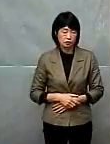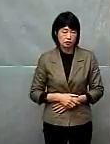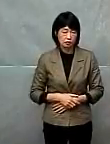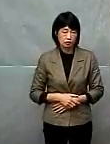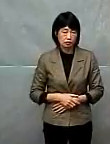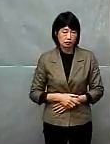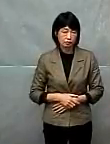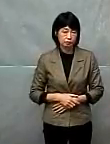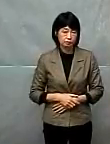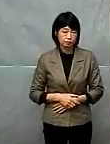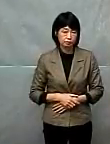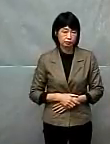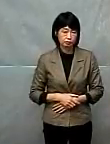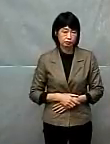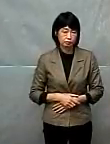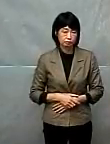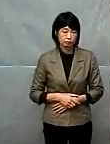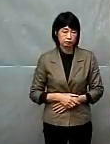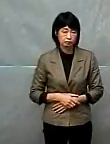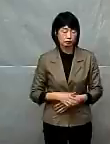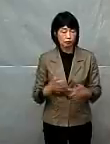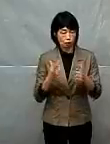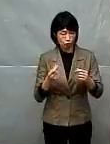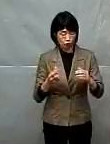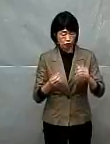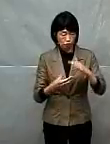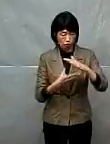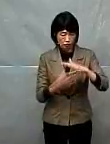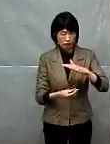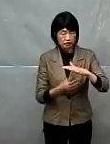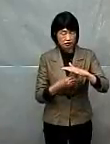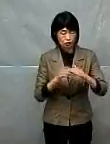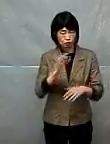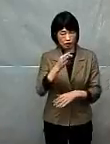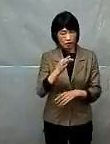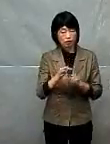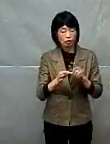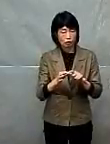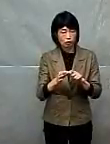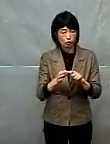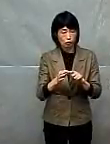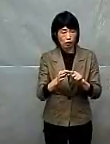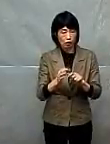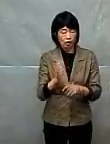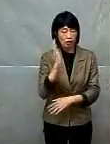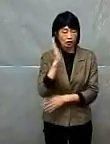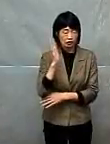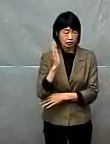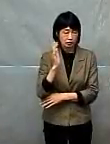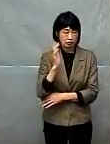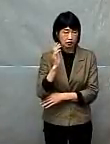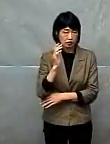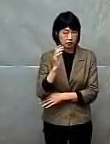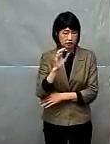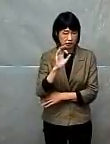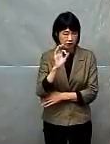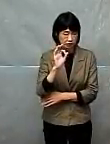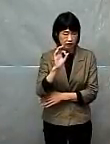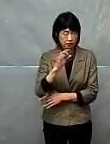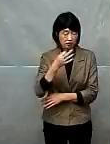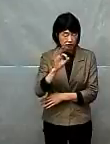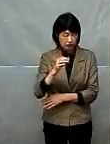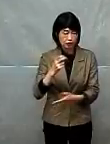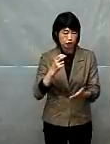もちろん印刷代でありますけれども、政治資金法の支出項目で認められたものについ